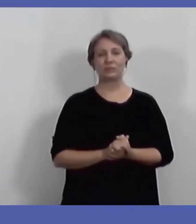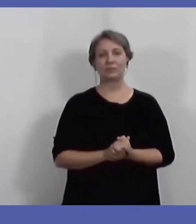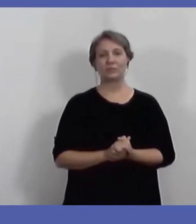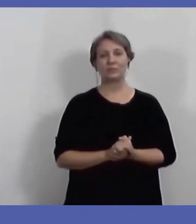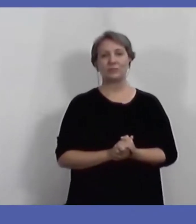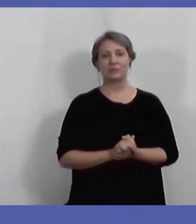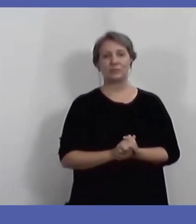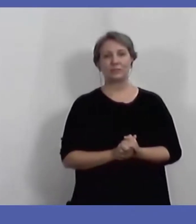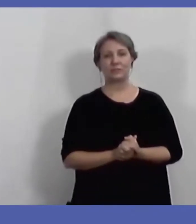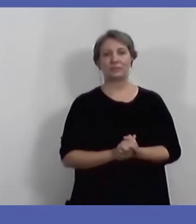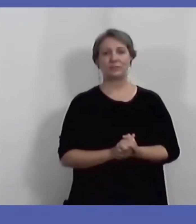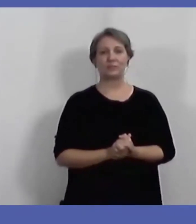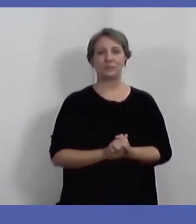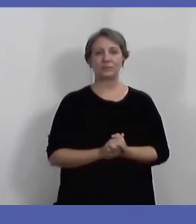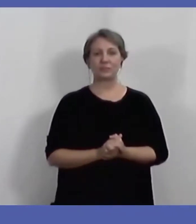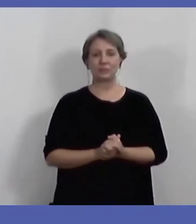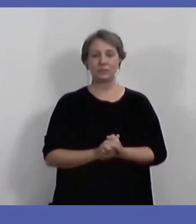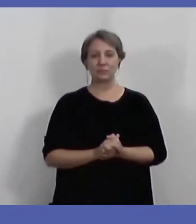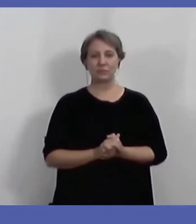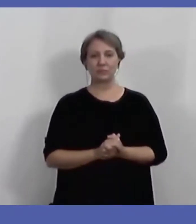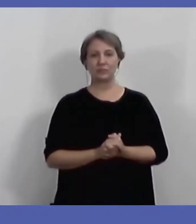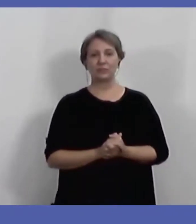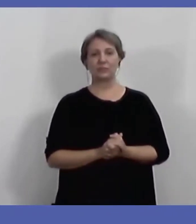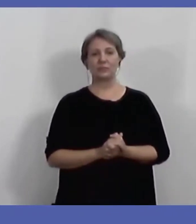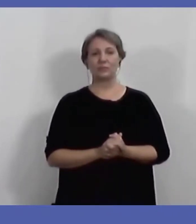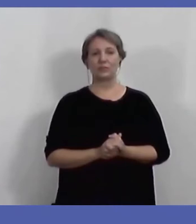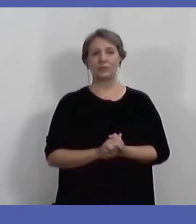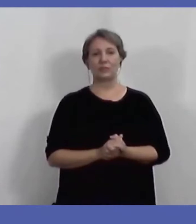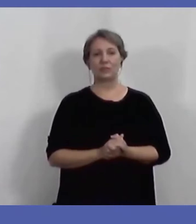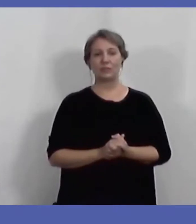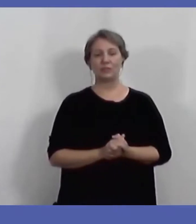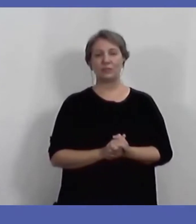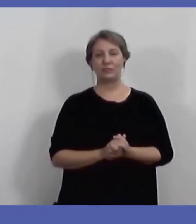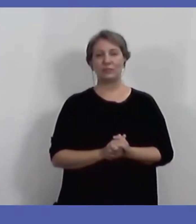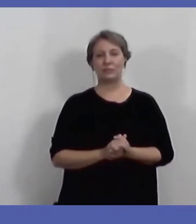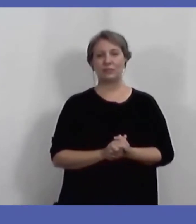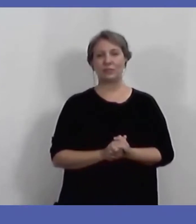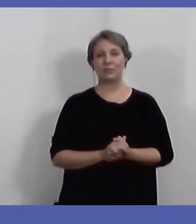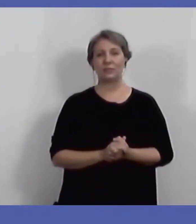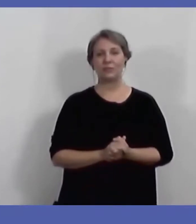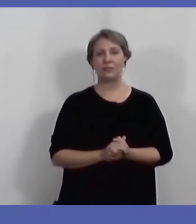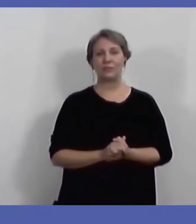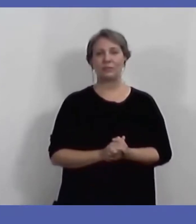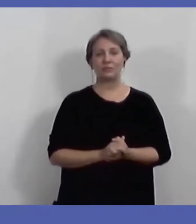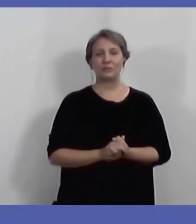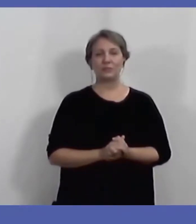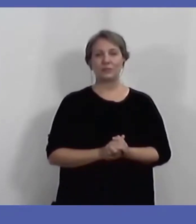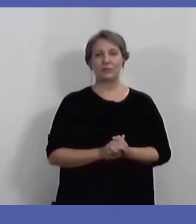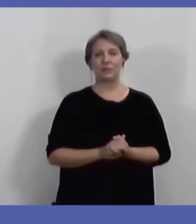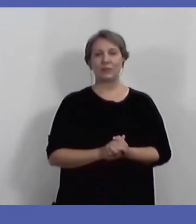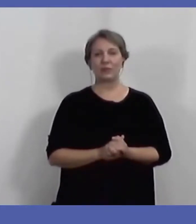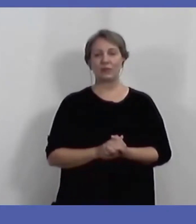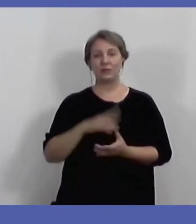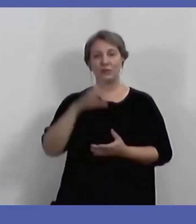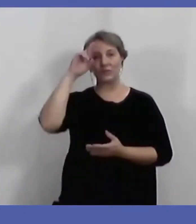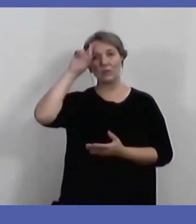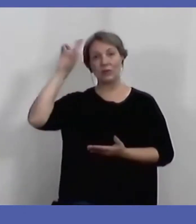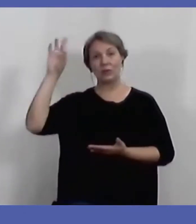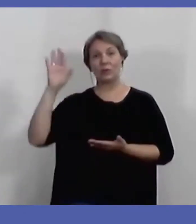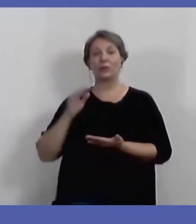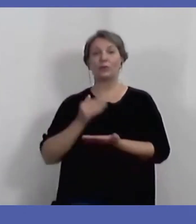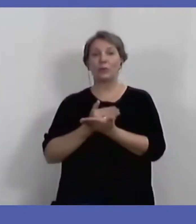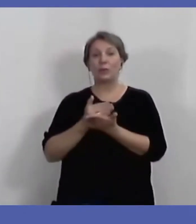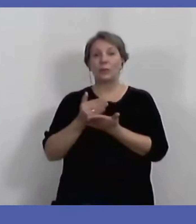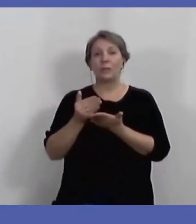dos gentios. Ó Senhor, e aí, irmãos, aí o Senhor começa a falar assim: desde